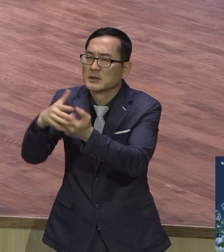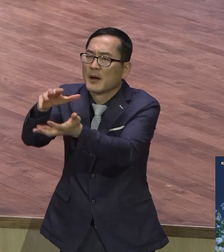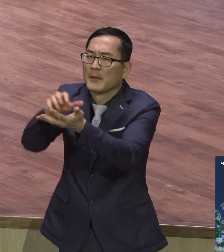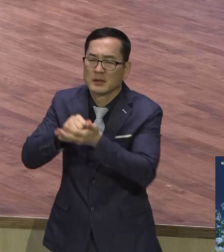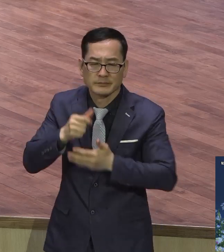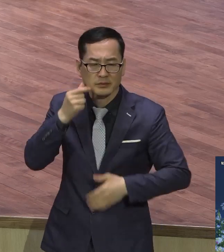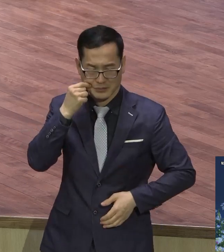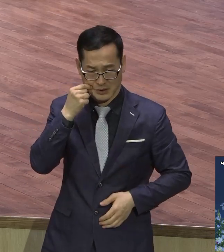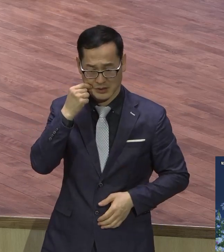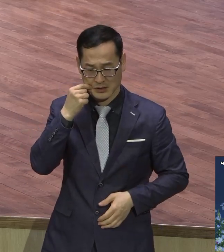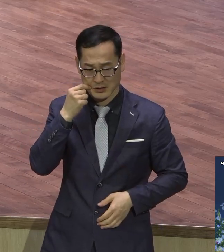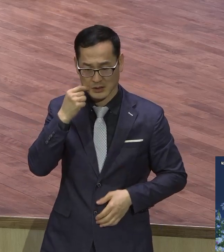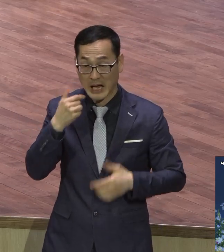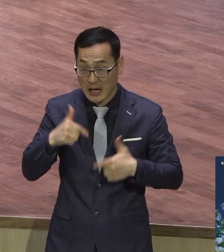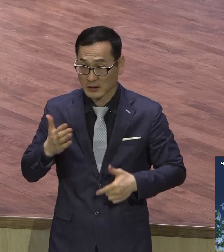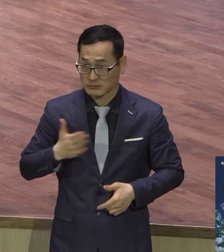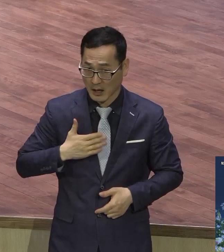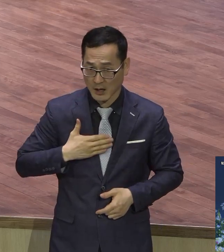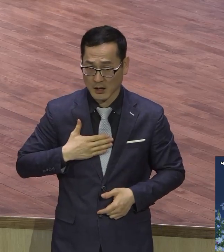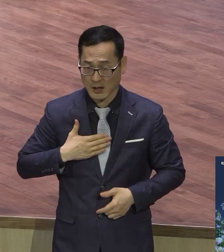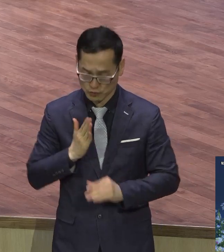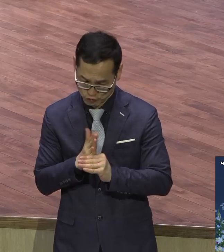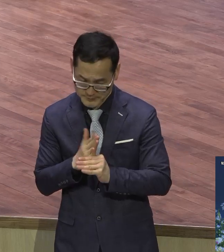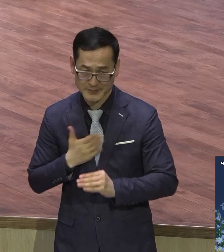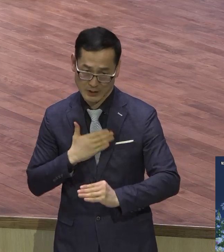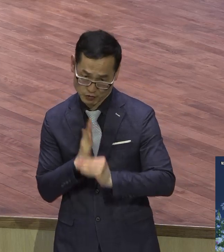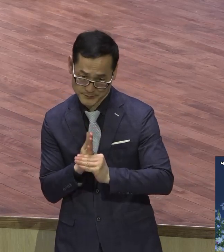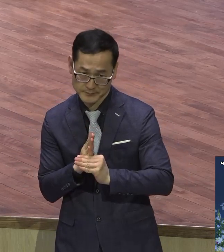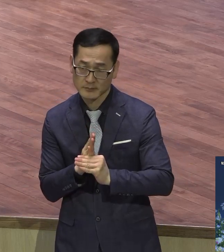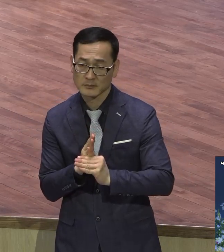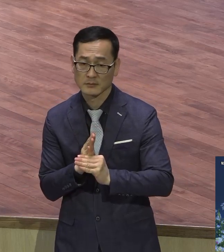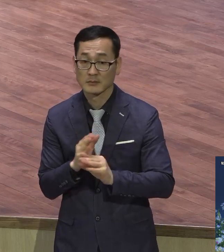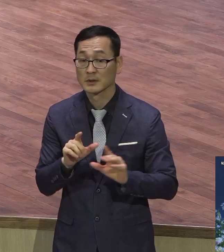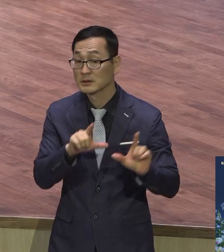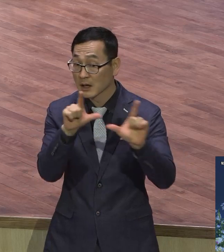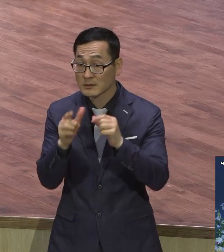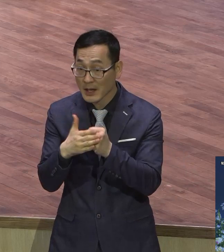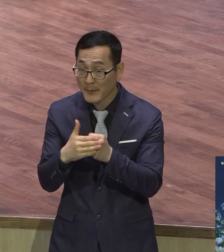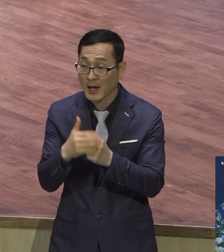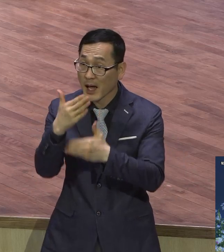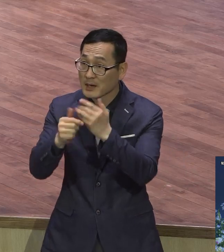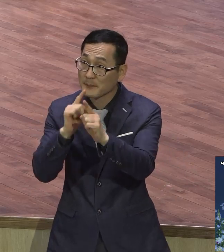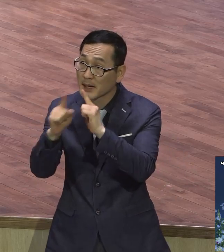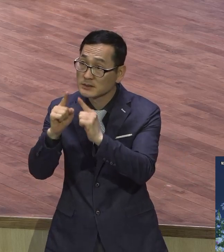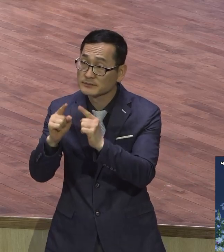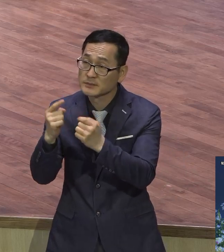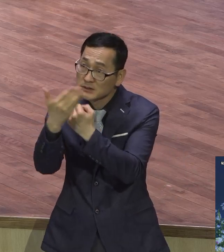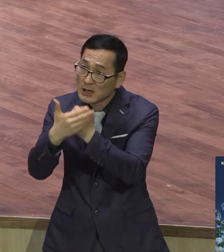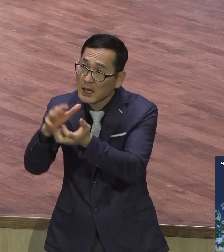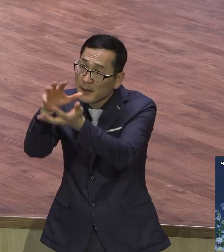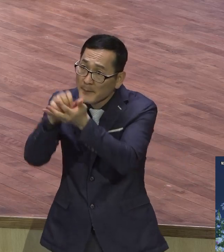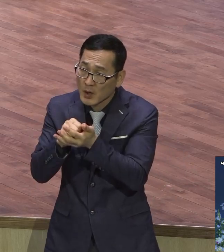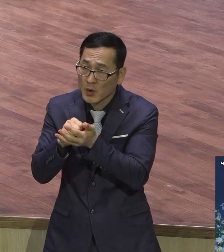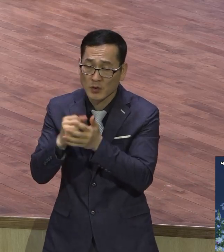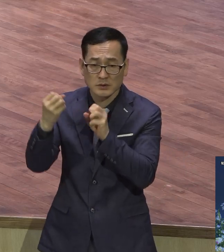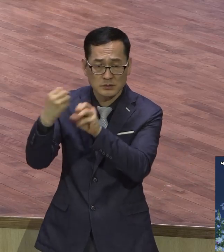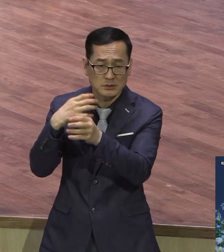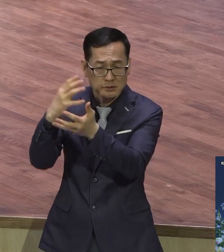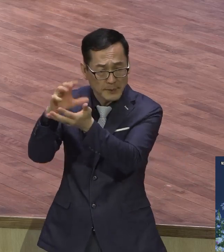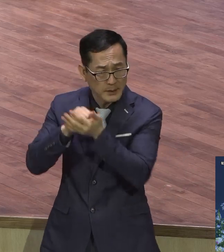포럼이. 늘 자기가 우선되어서 자기가 중심에서 살았기 때문에 응답받은 게 없잖아요. 어떻게 하면